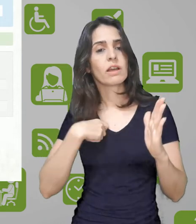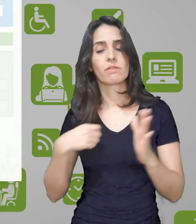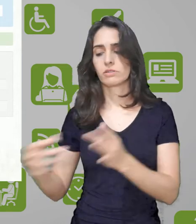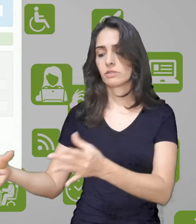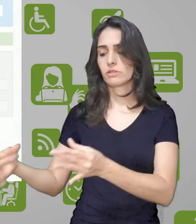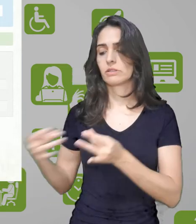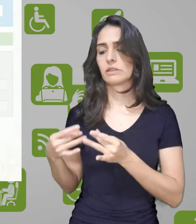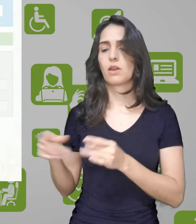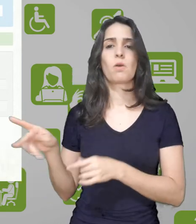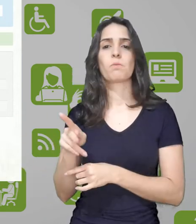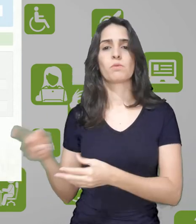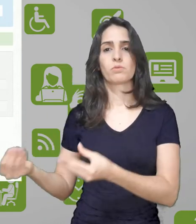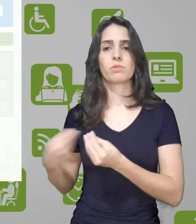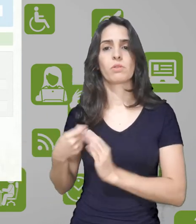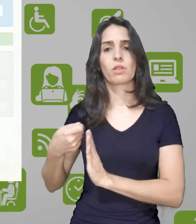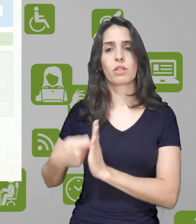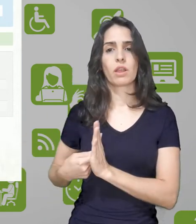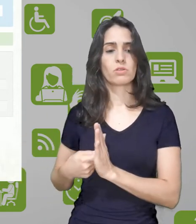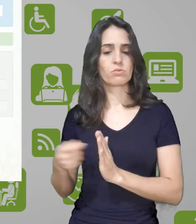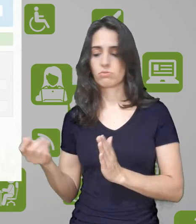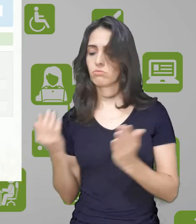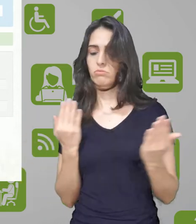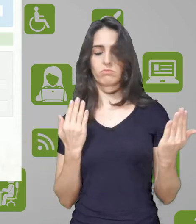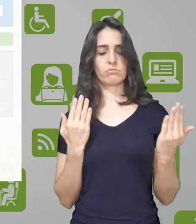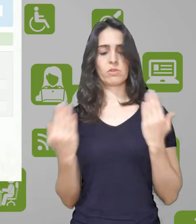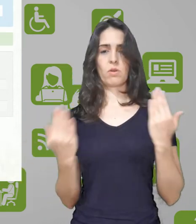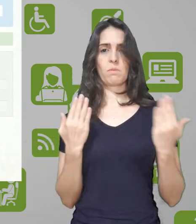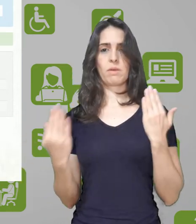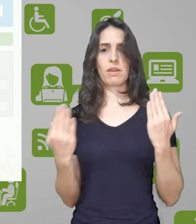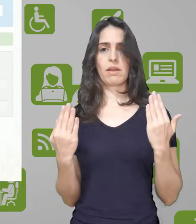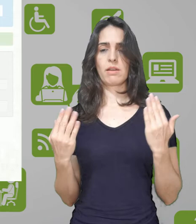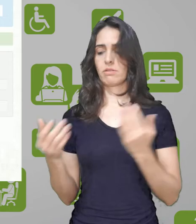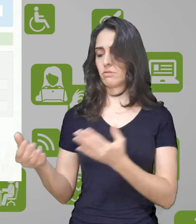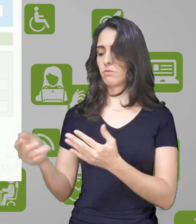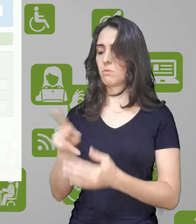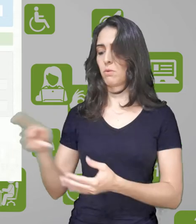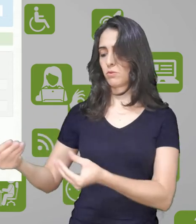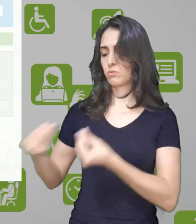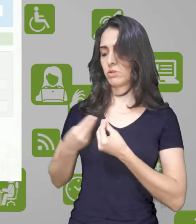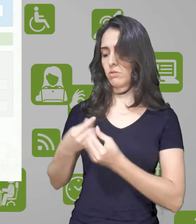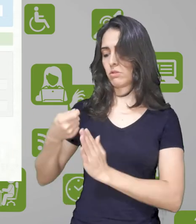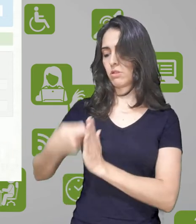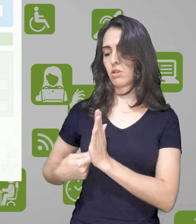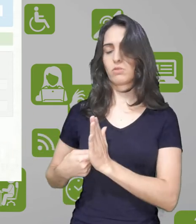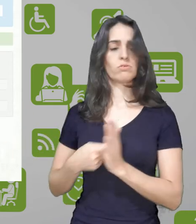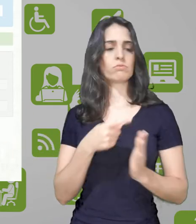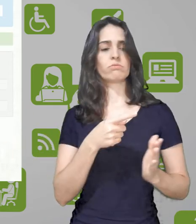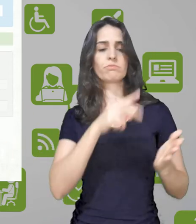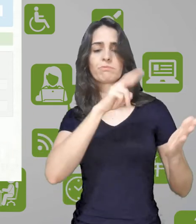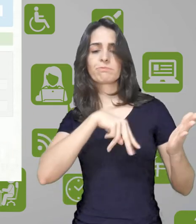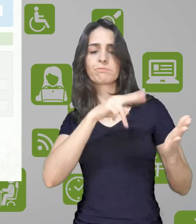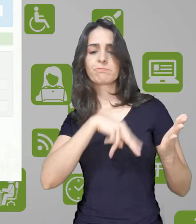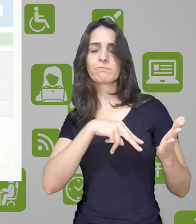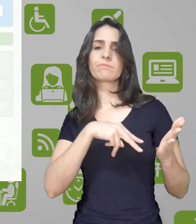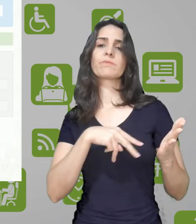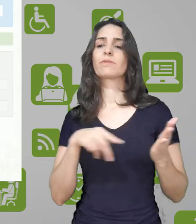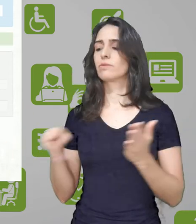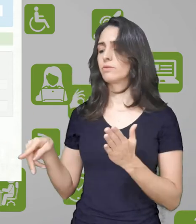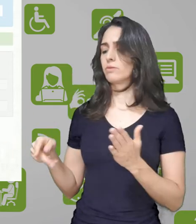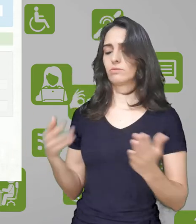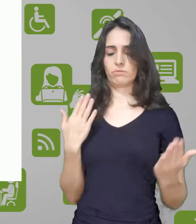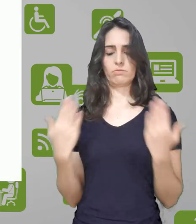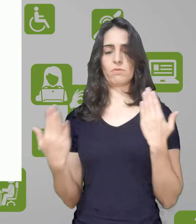o professor te forneceu você vai avaliar a resposta do aluno e clica aqui ó fazer um faça um comentário